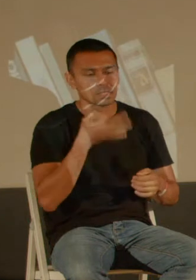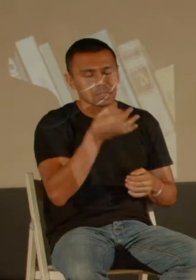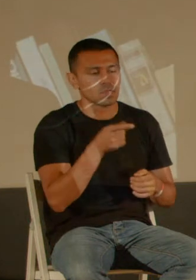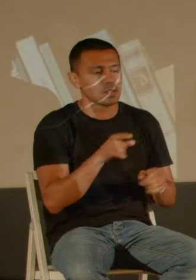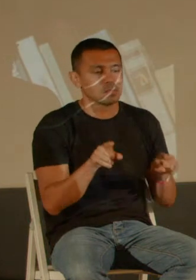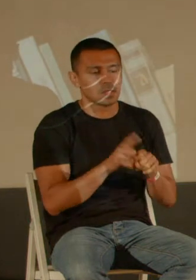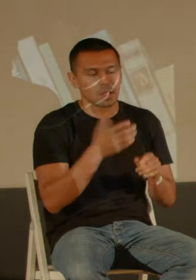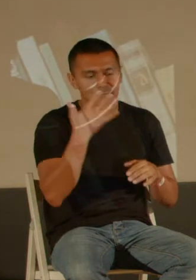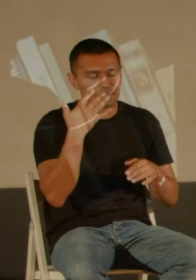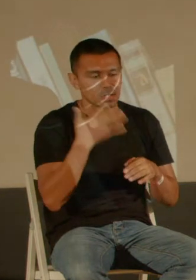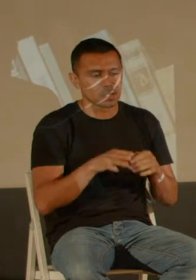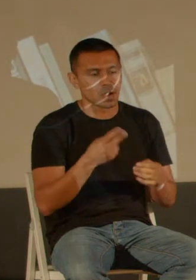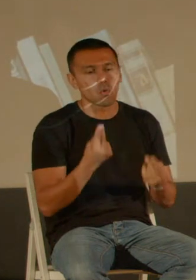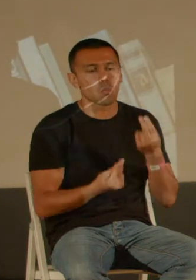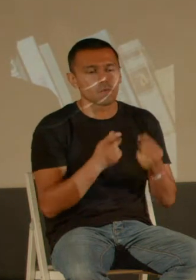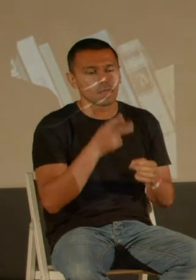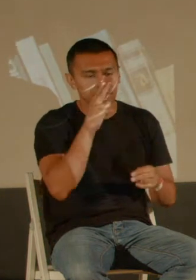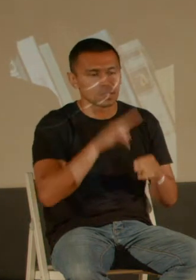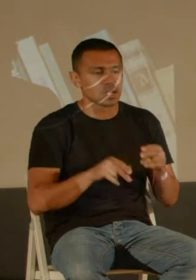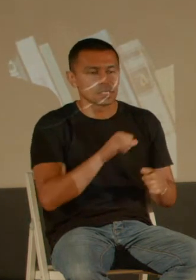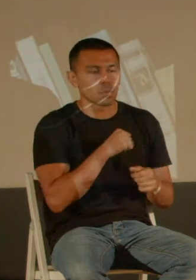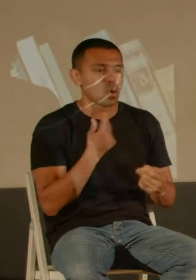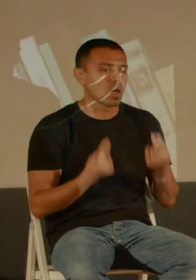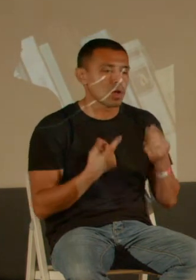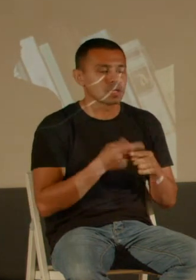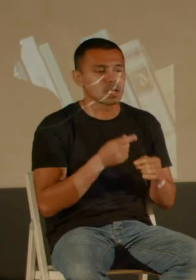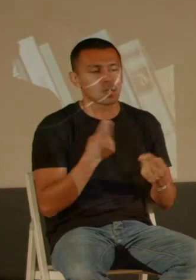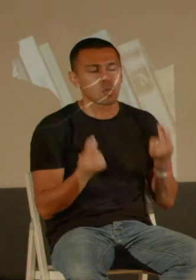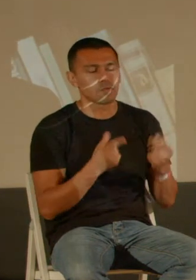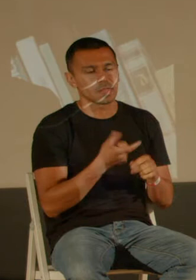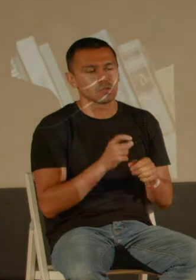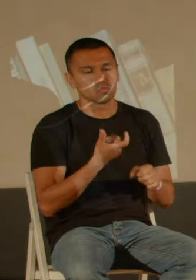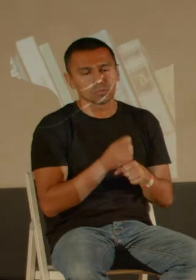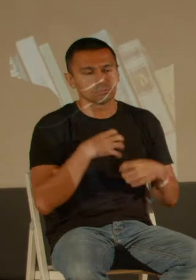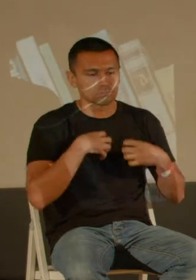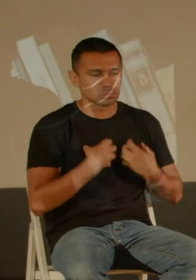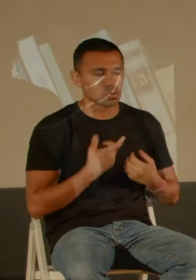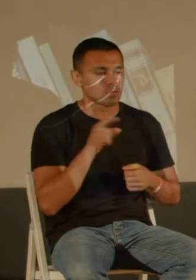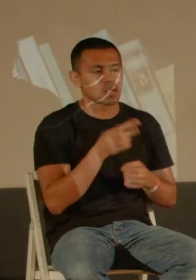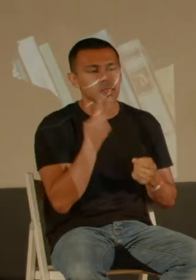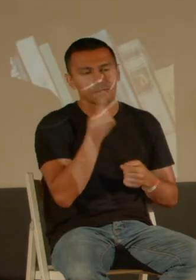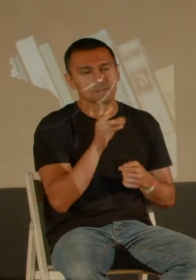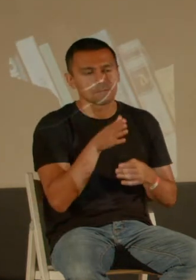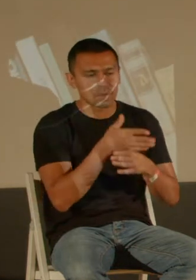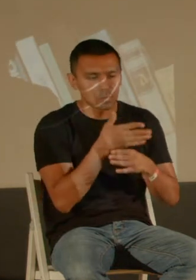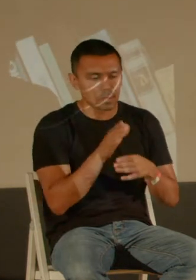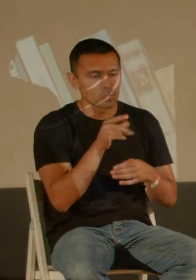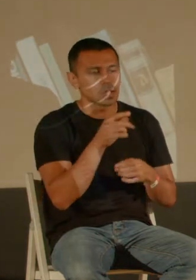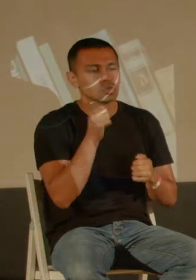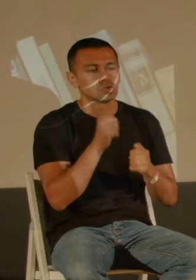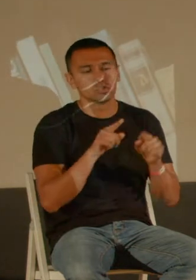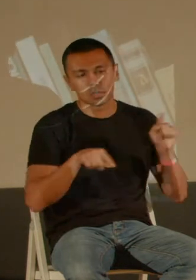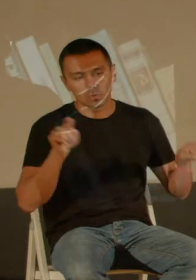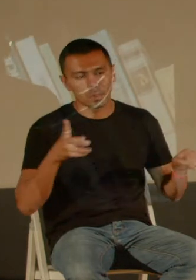все одно не втрачає гумору, вона не втрачає самоіронії, але цей гумор, він такий досить сумний, оскільки вона дивиться в ретроспективі, вона